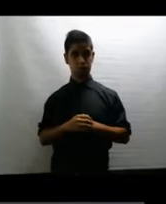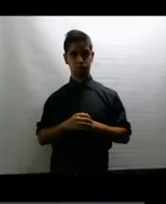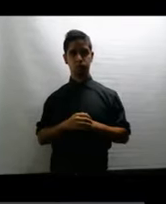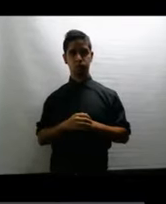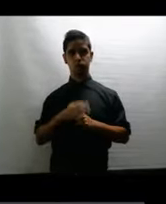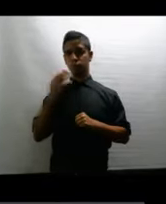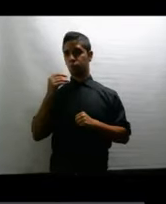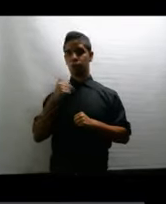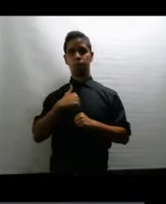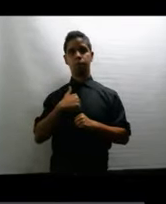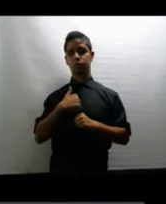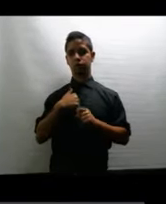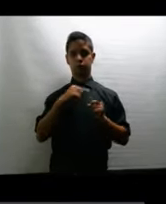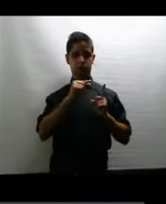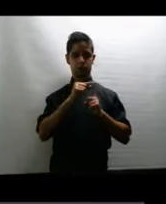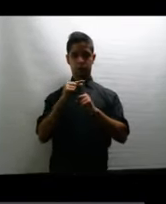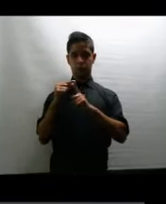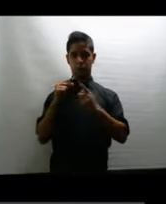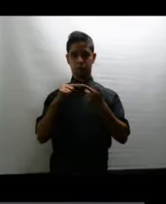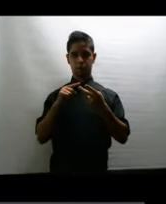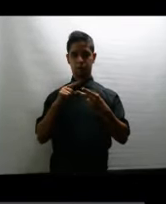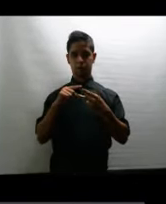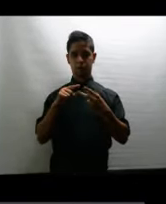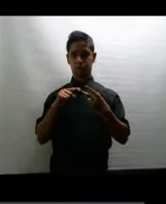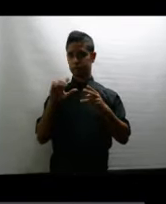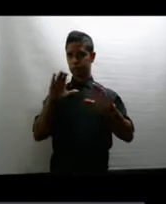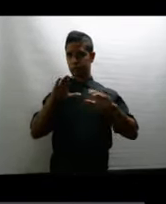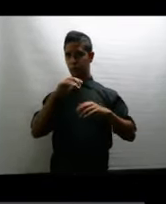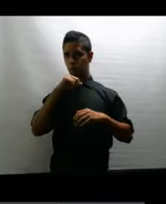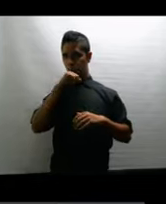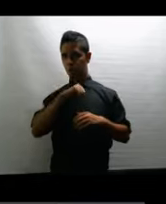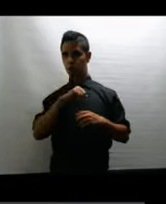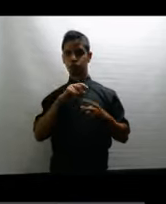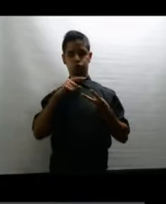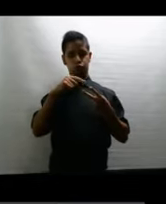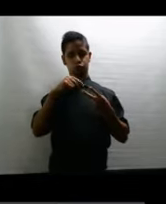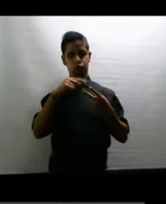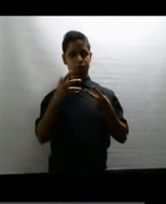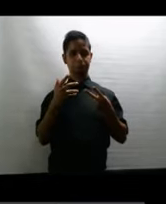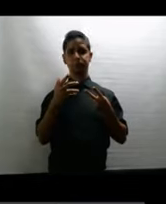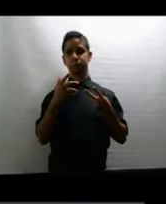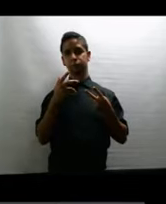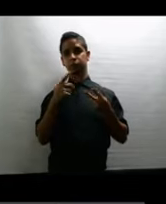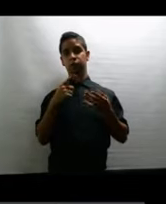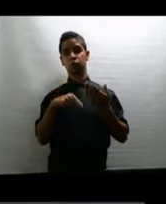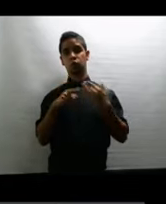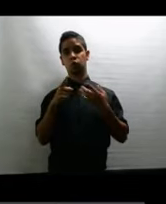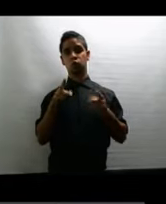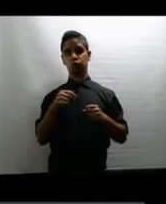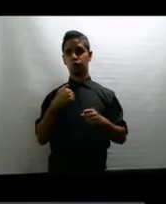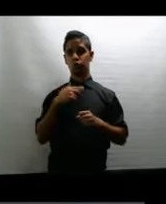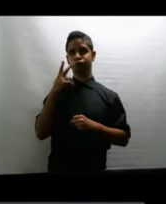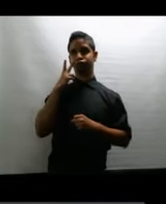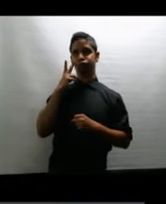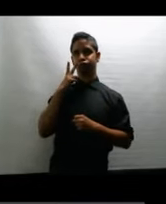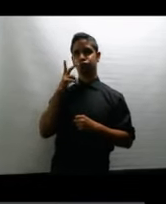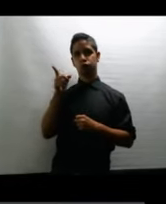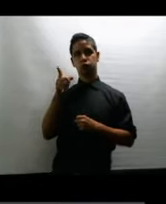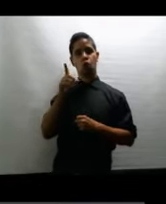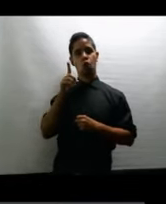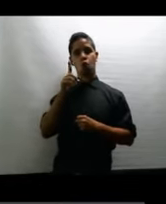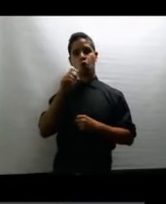porque a mí me encantan las palabras y la ciencia y todo eso. Pero costeana. Y estaba, un chupito. Y estaba viendo un documental sobre el